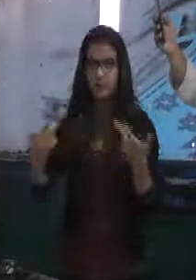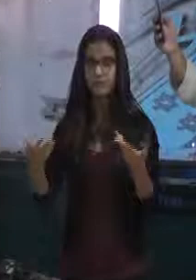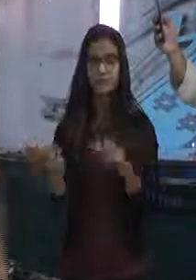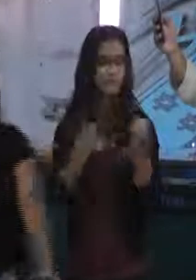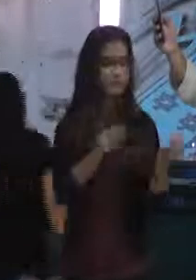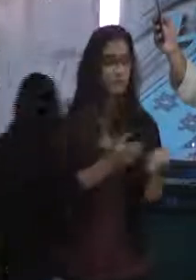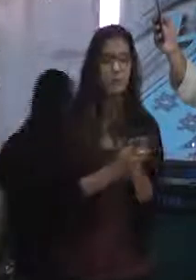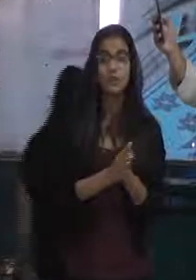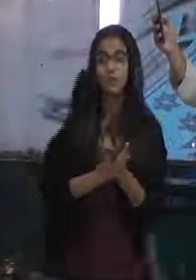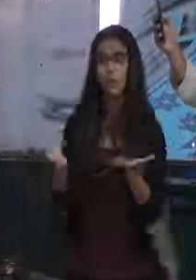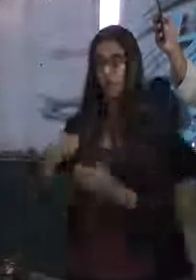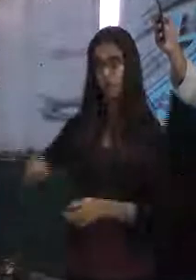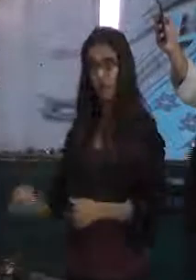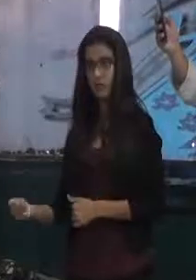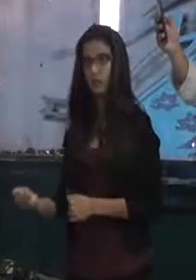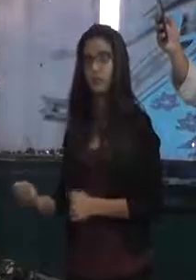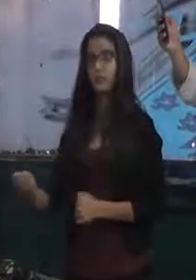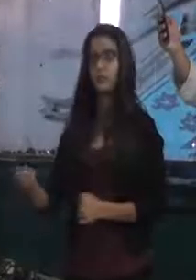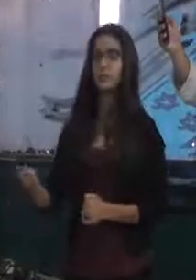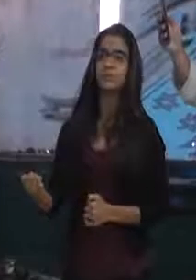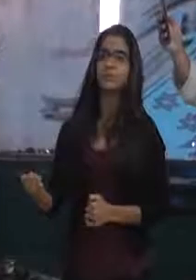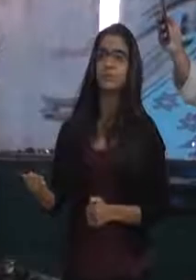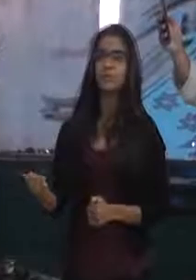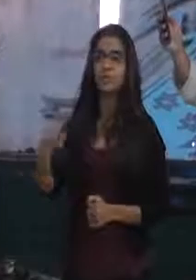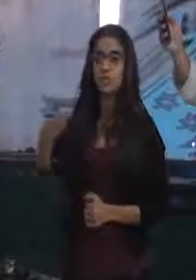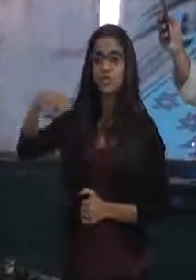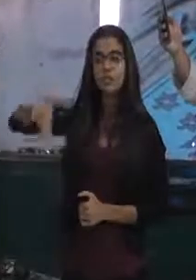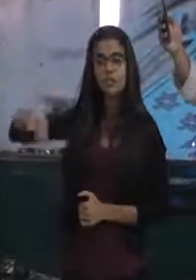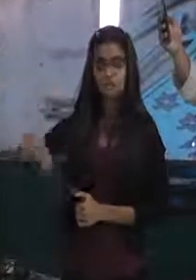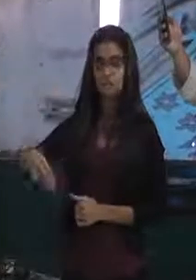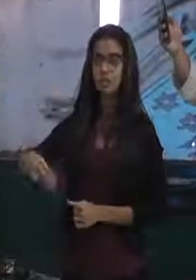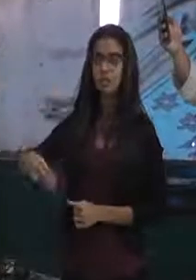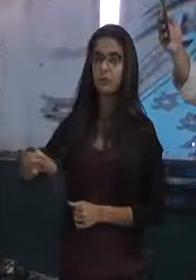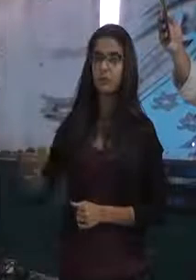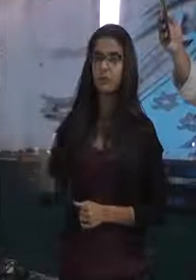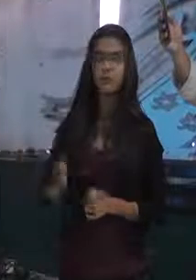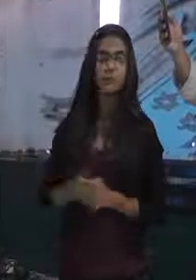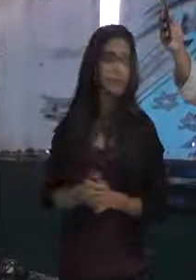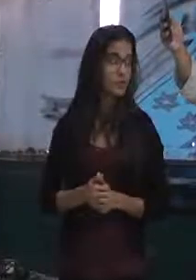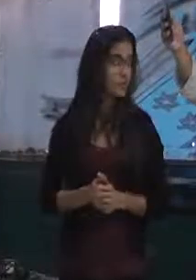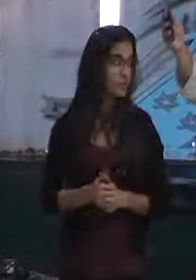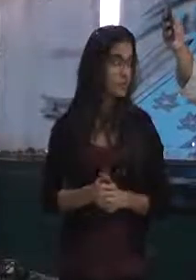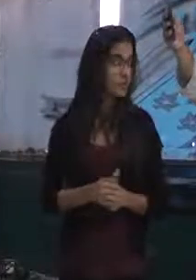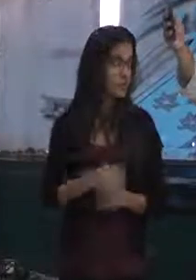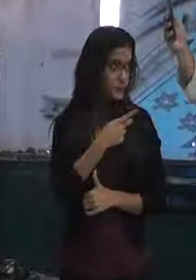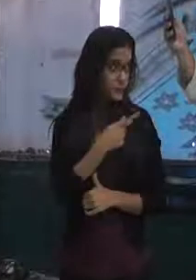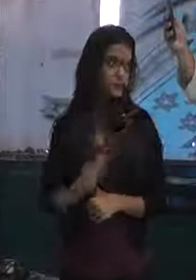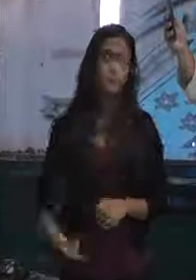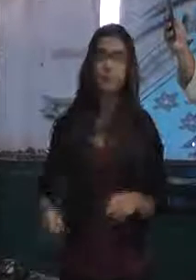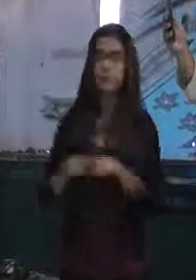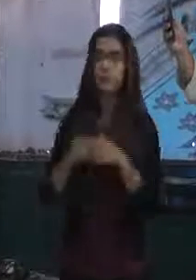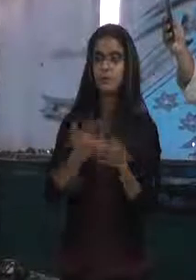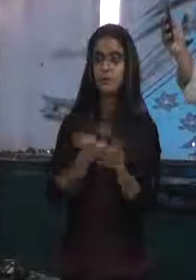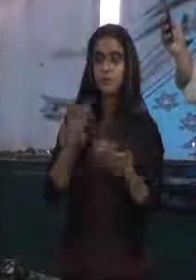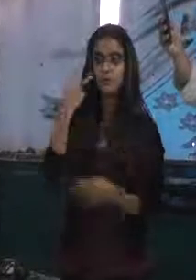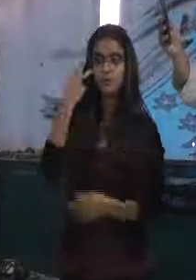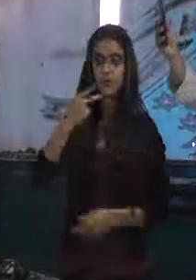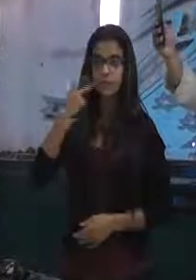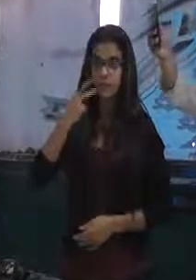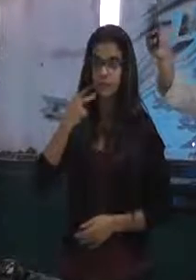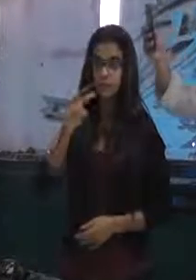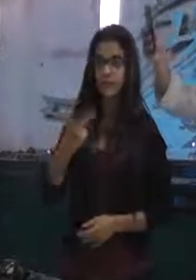quero aproveitar esse pequeno expediente, senhor presidente e demais vereadores,